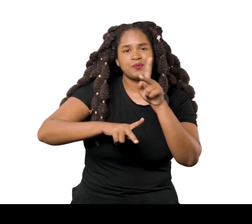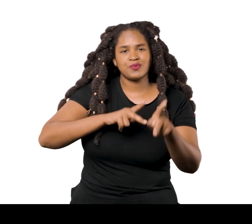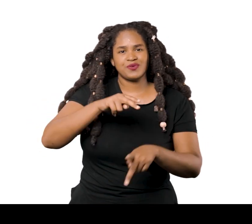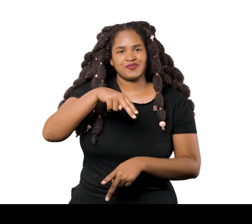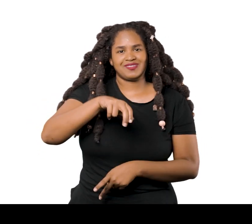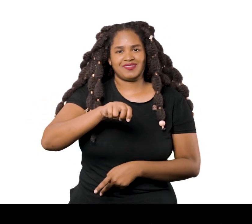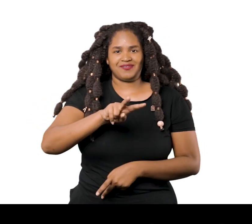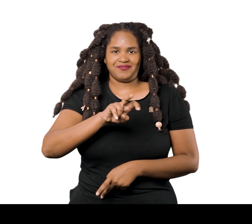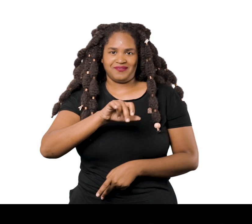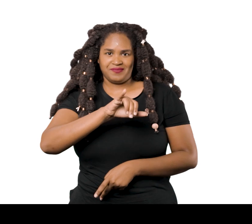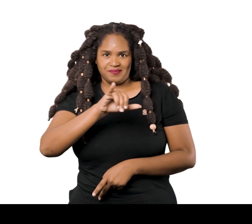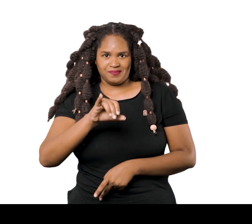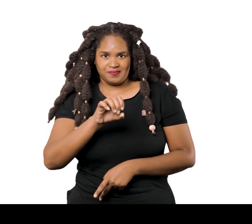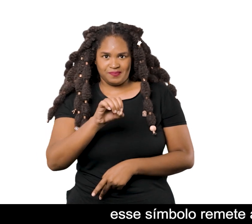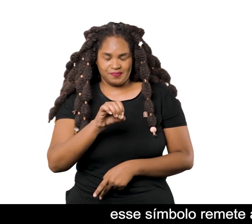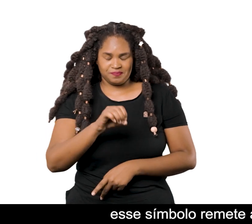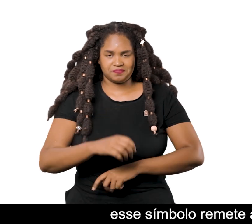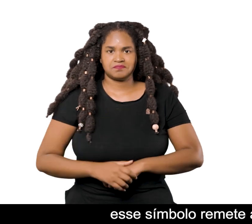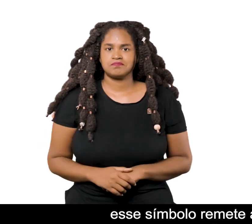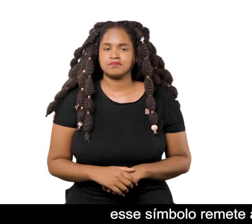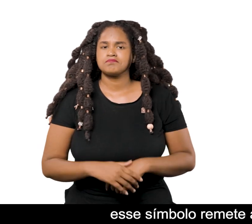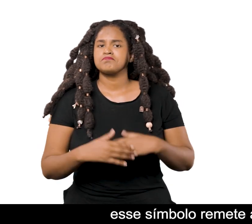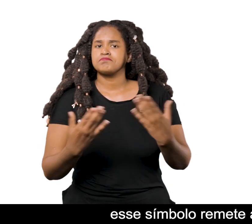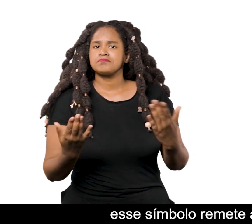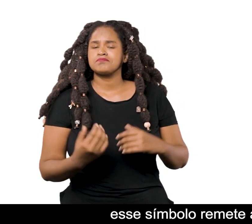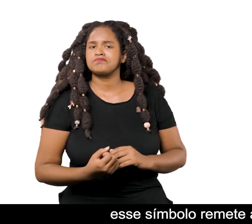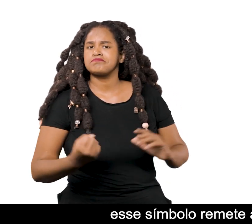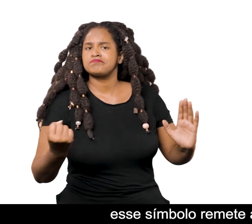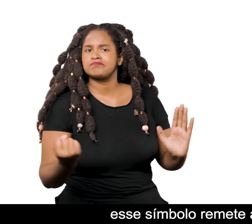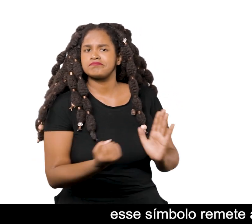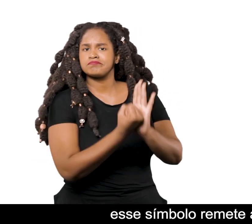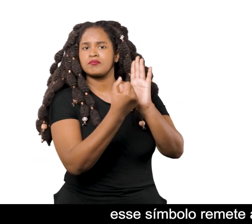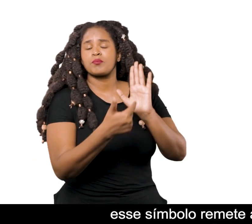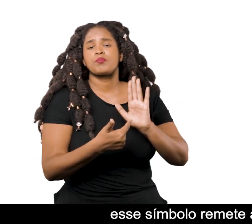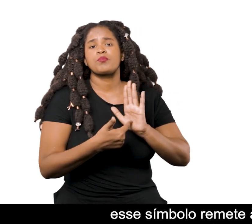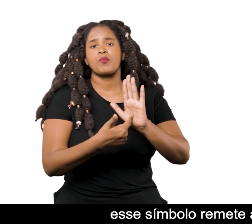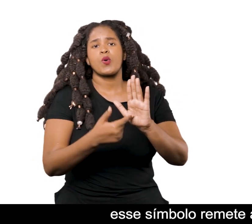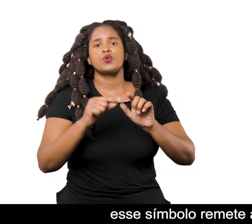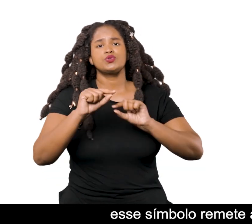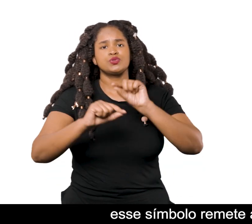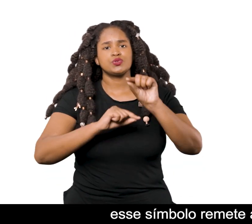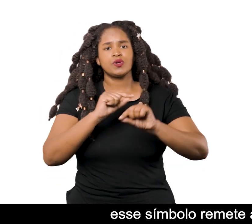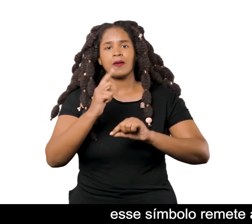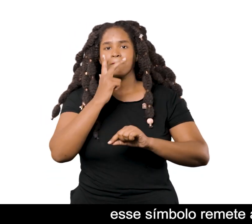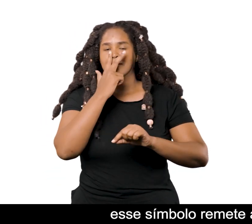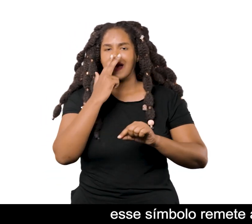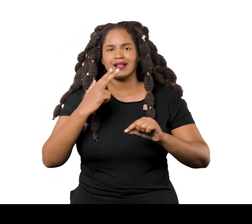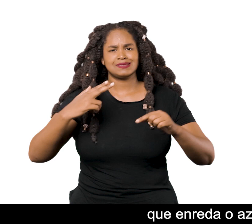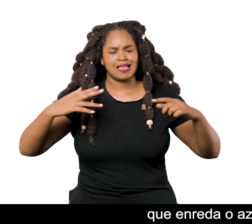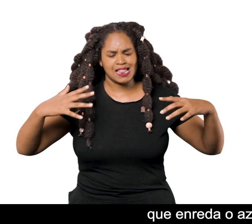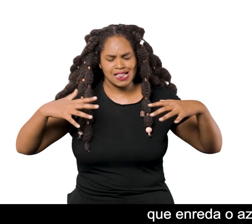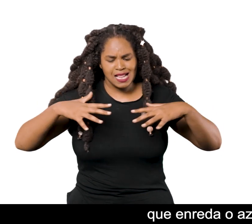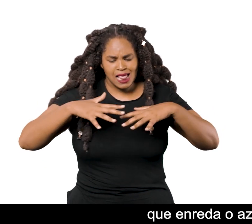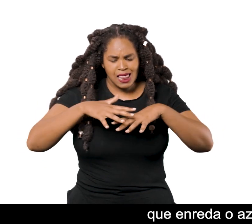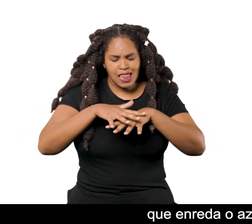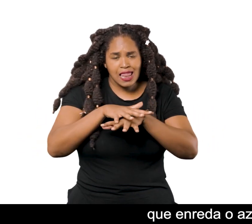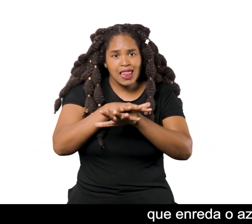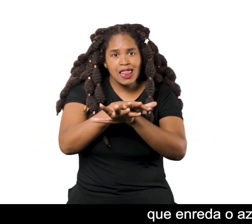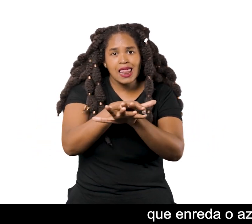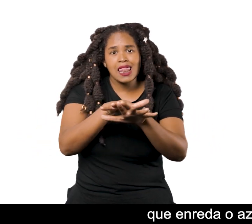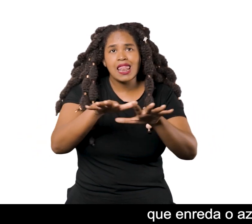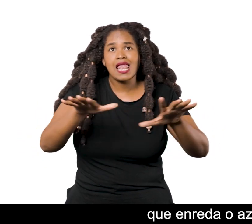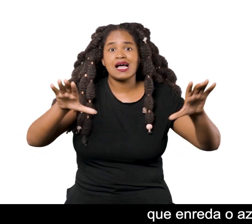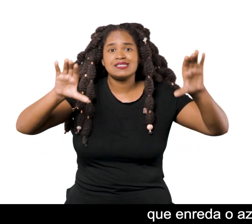se repetir como um padrão, esse símbolo remete à trama acinzentada de uma teia que enreda o